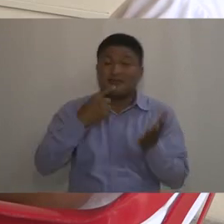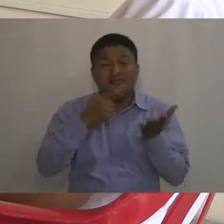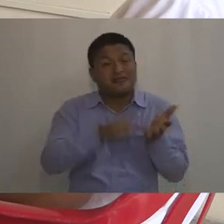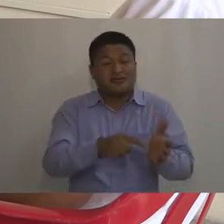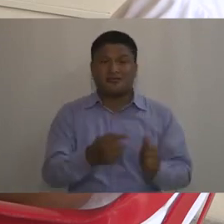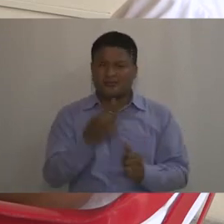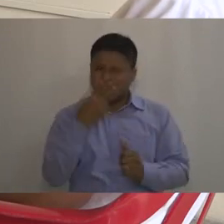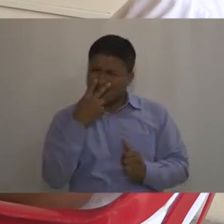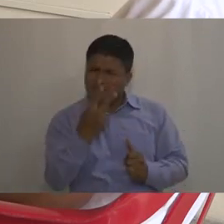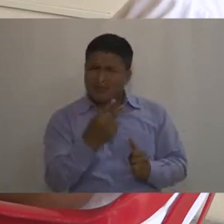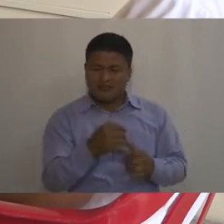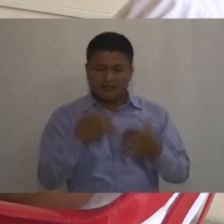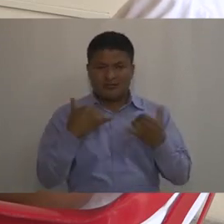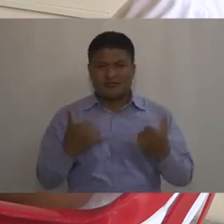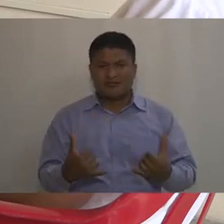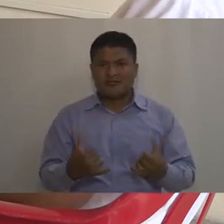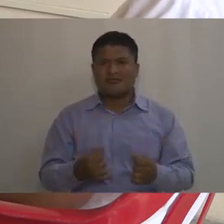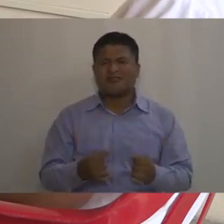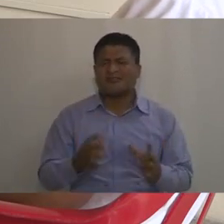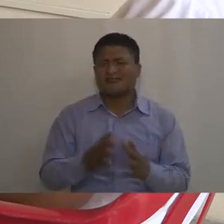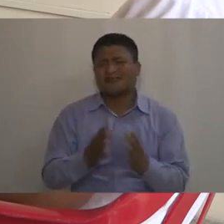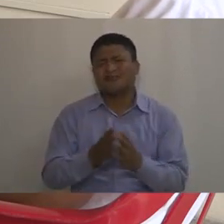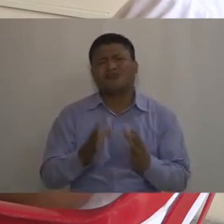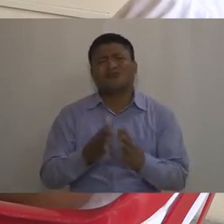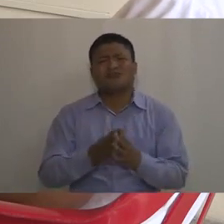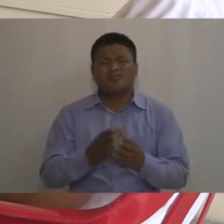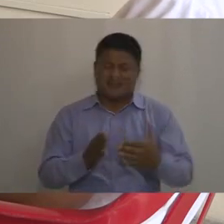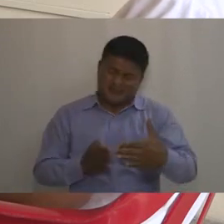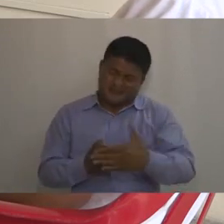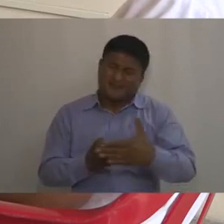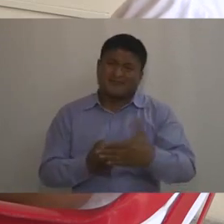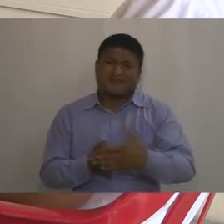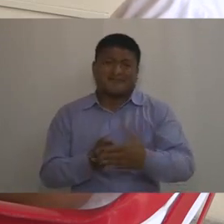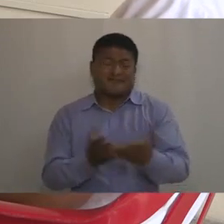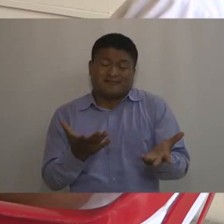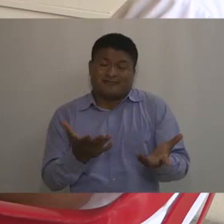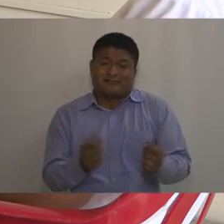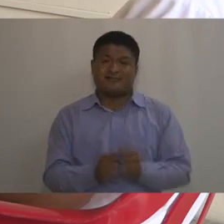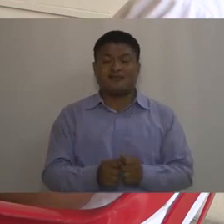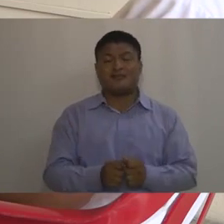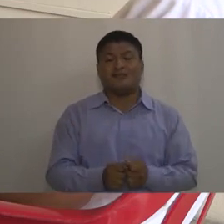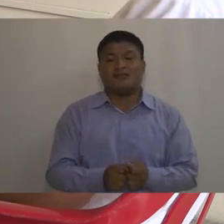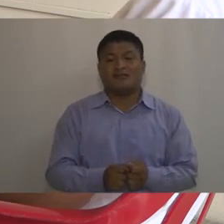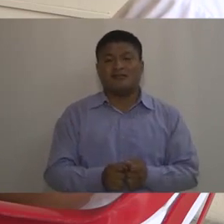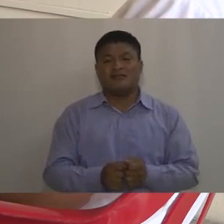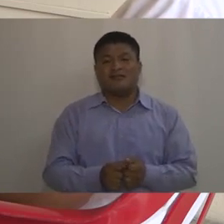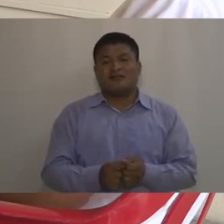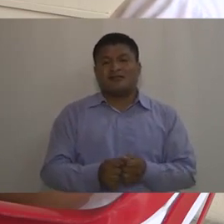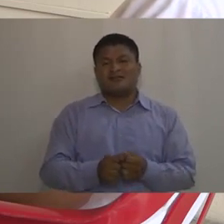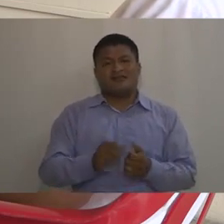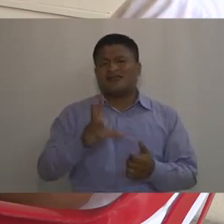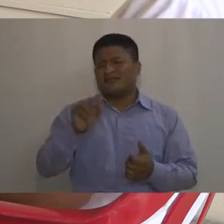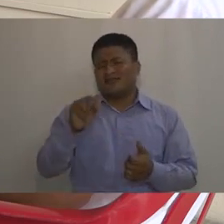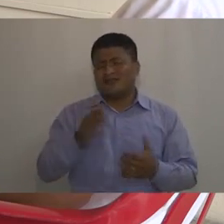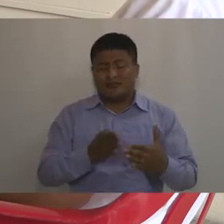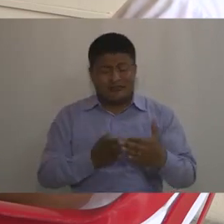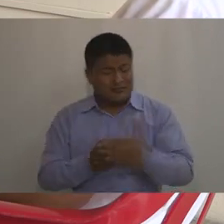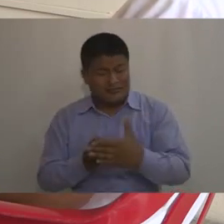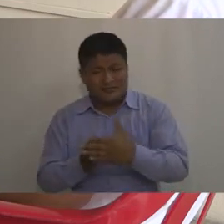Accesibilidad urbanística, por ejemplo, vemos que ahora existen muchas rampas, pero muchas de esas no están bien diseñadas, no